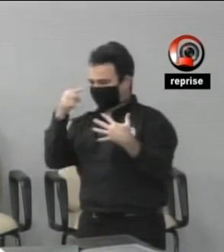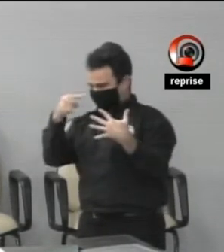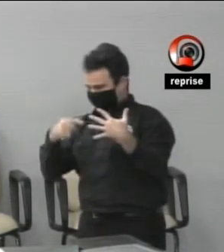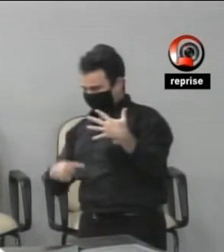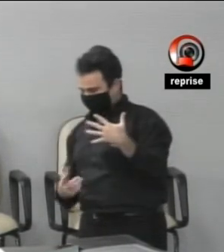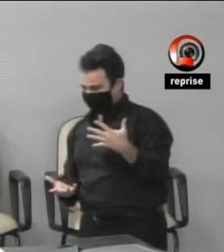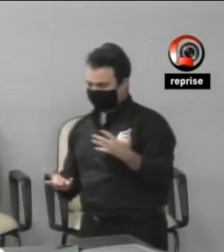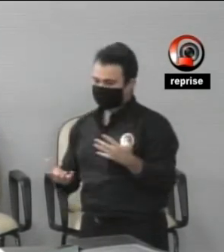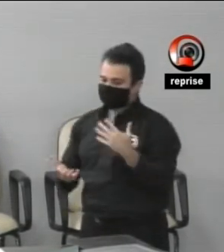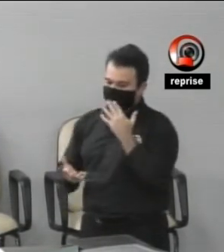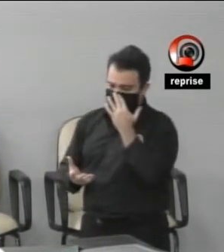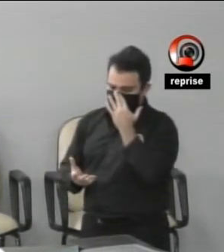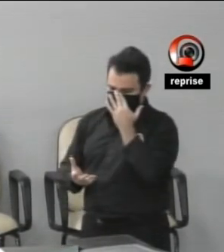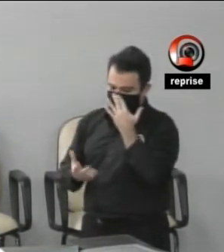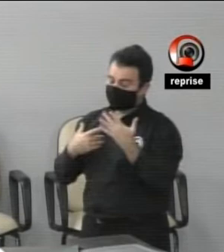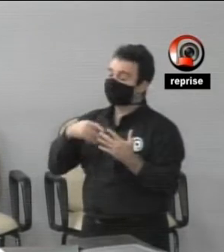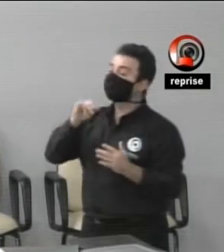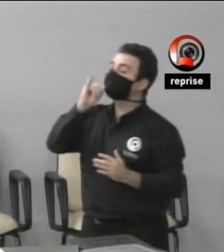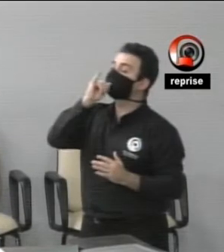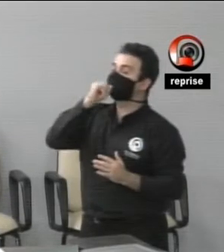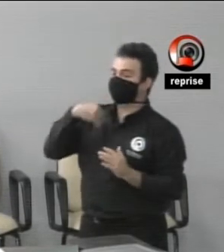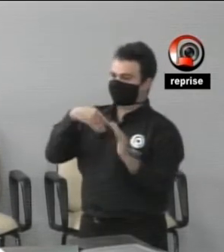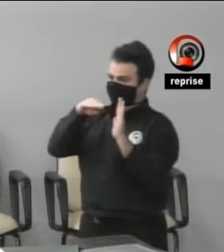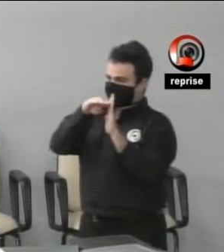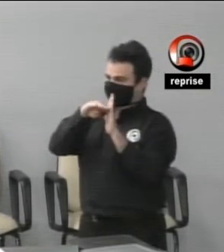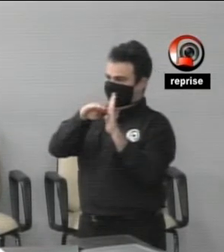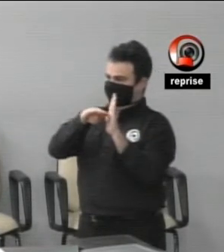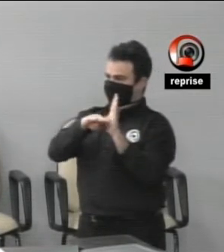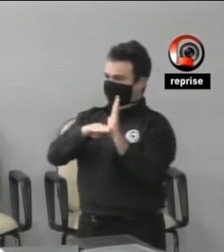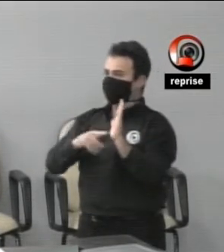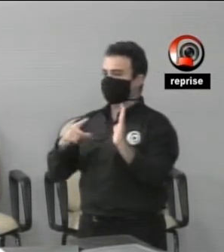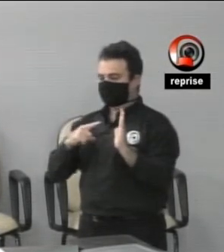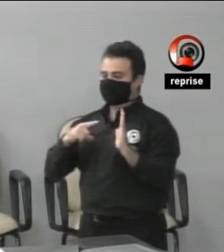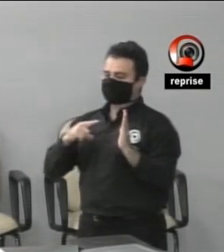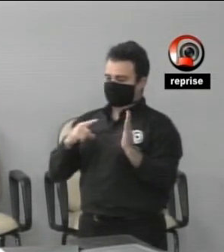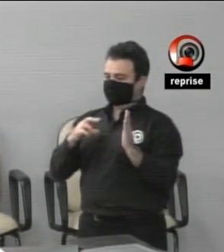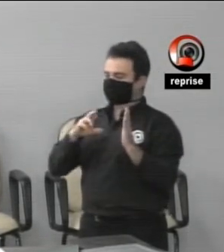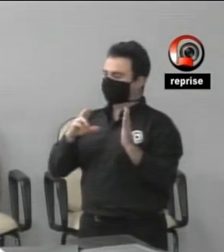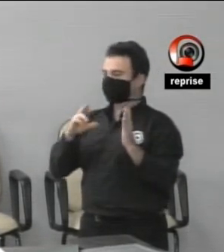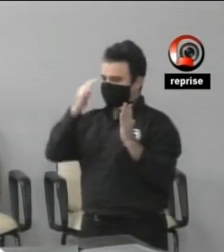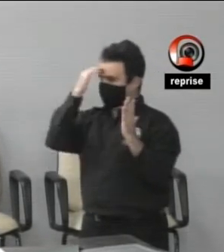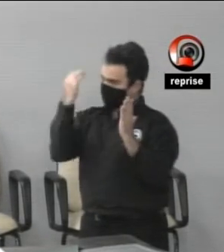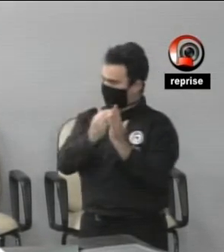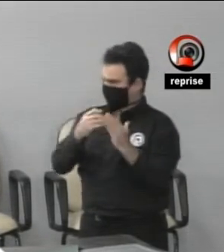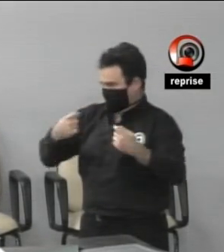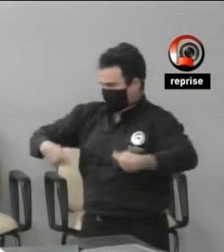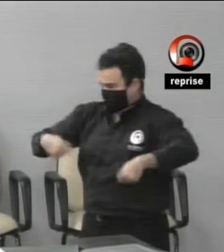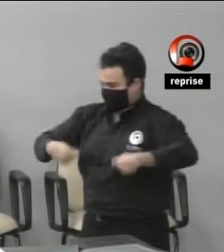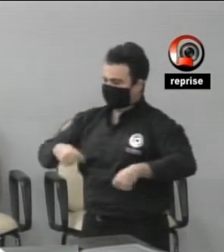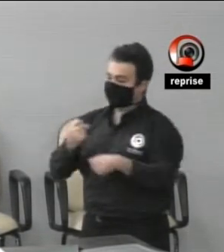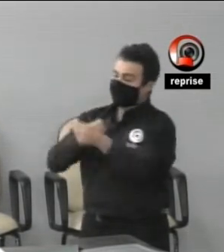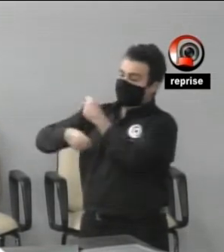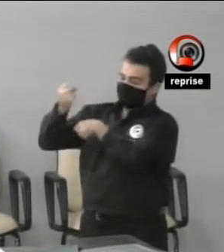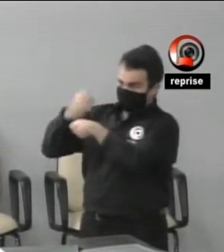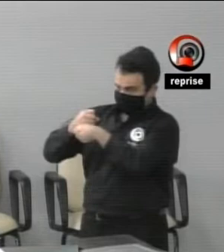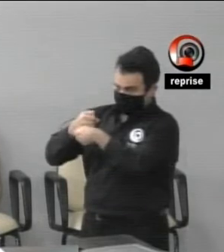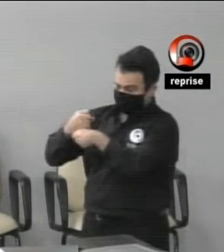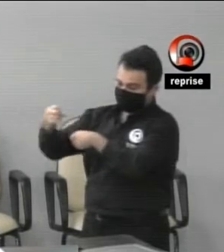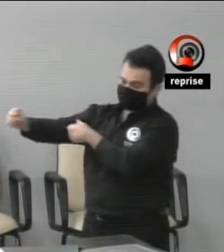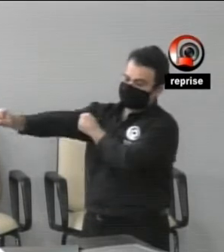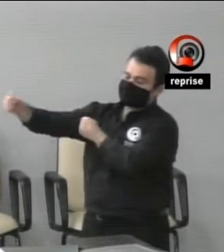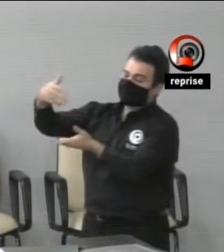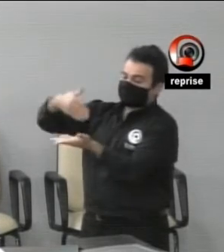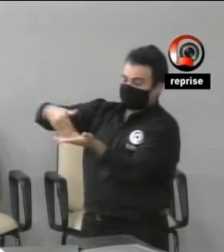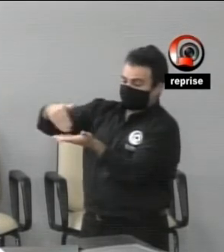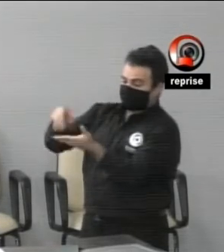ajuste de conduta, por conta dos AVCBs. E já o ano passado, a gestão da secretária Sueli,